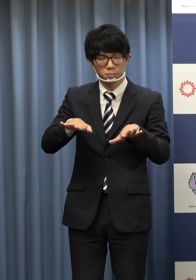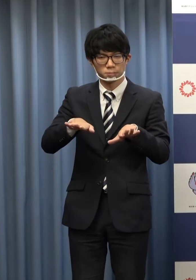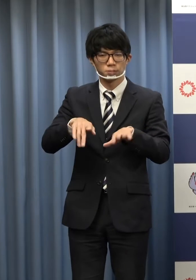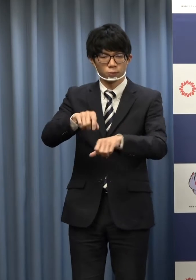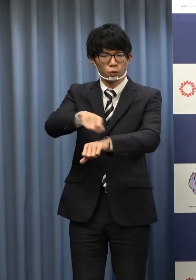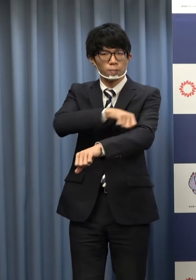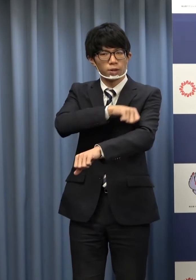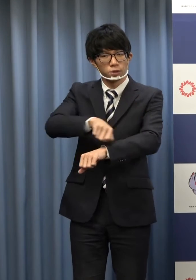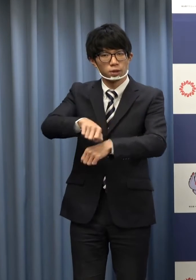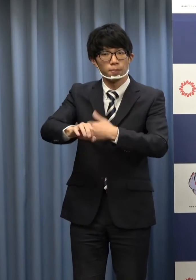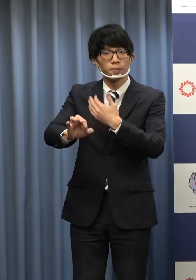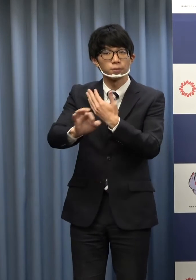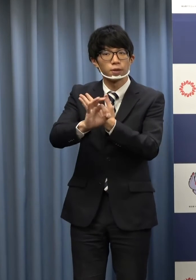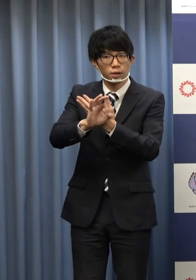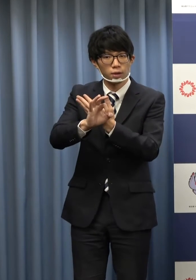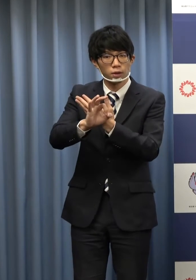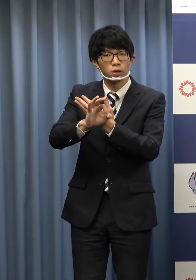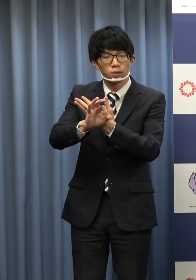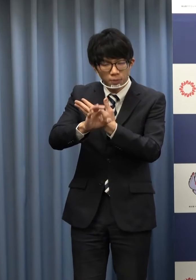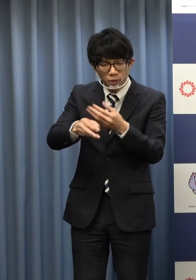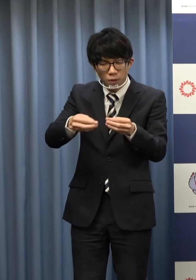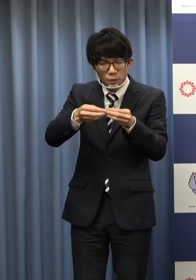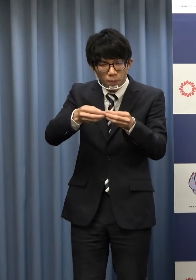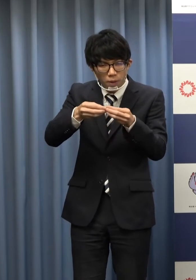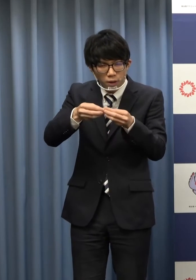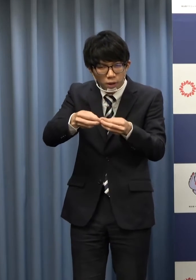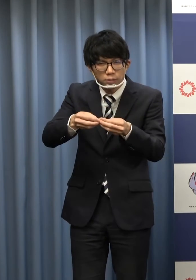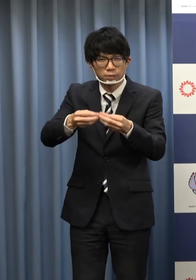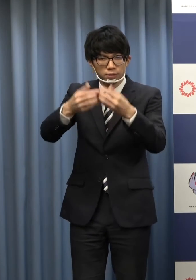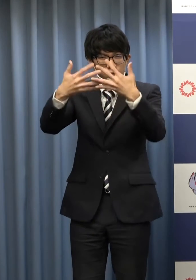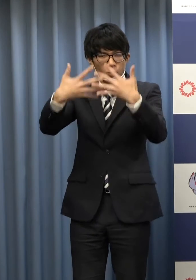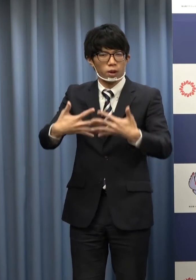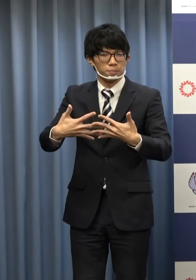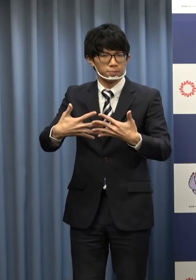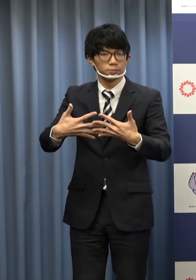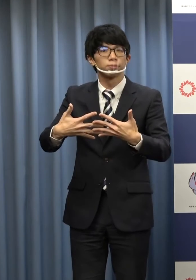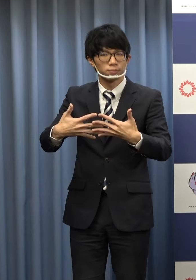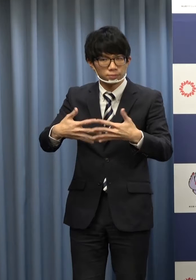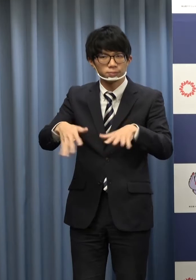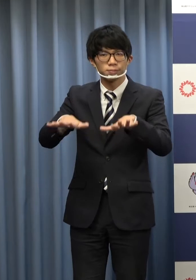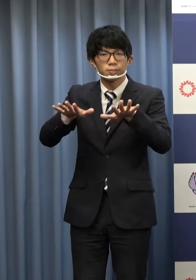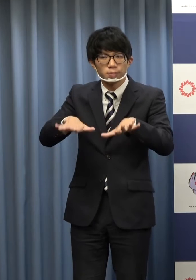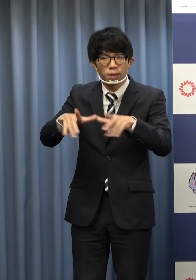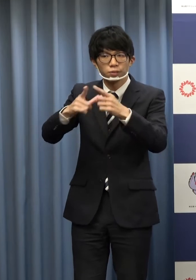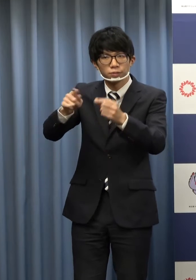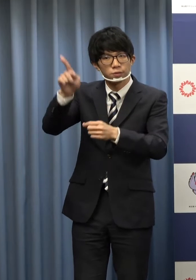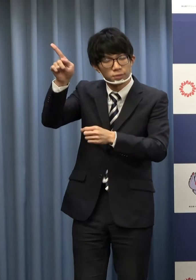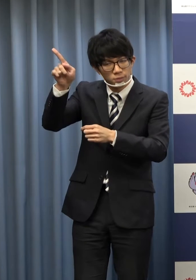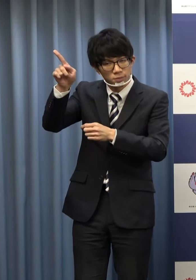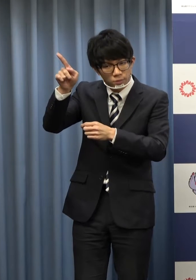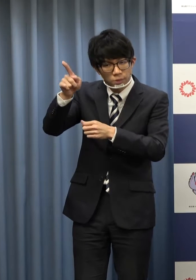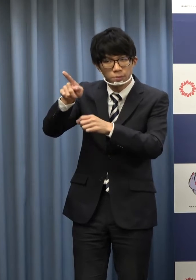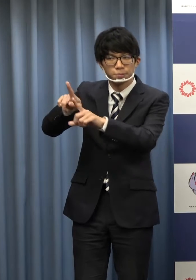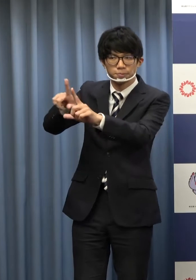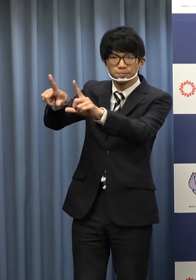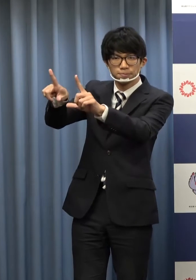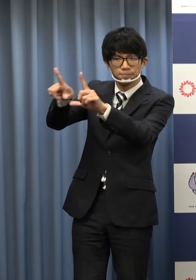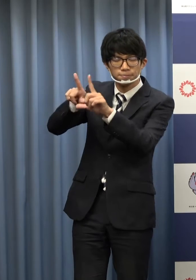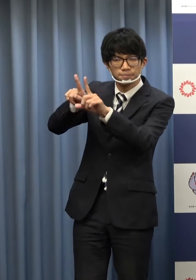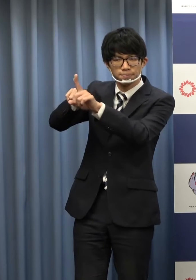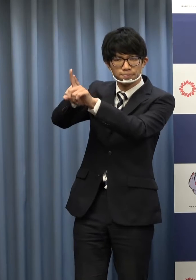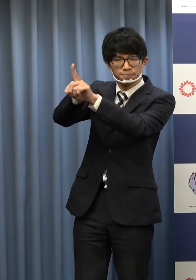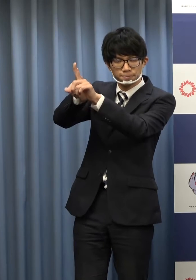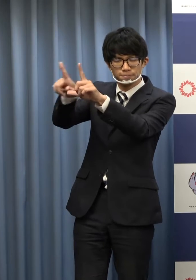をよりきめ細かな基準というものを現在作っている